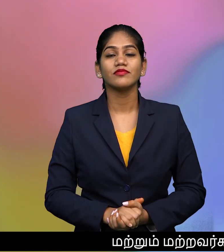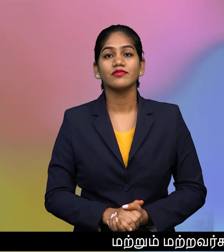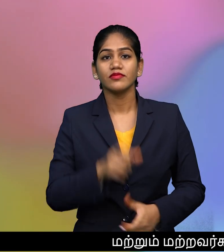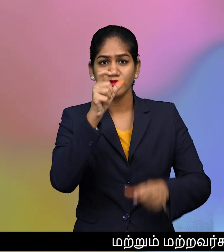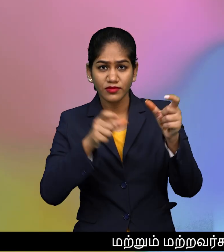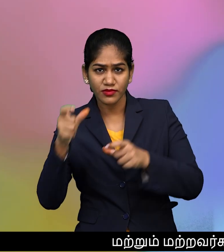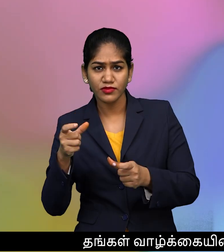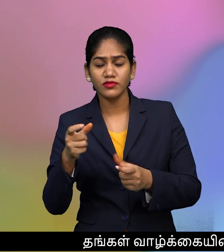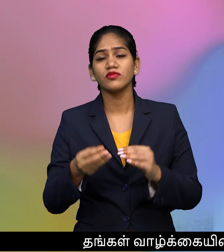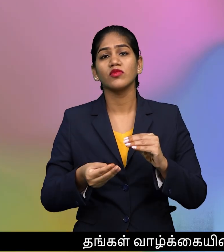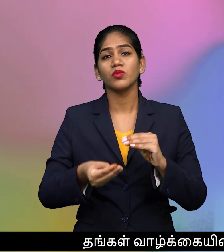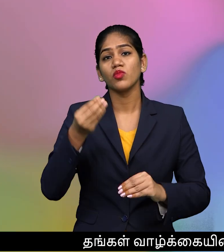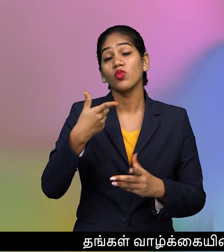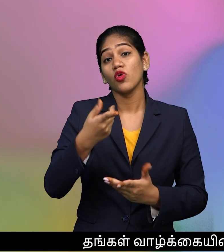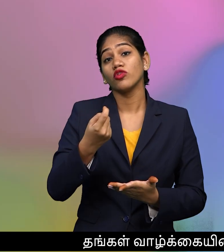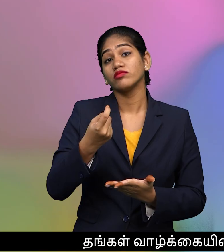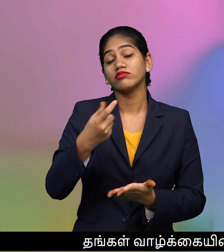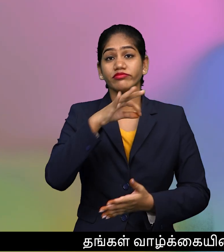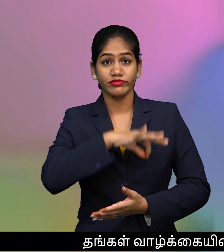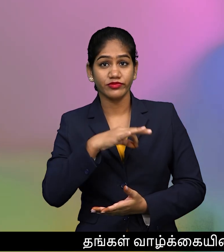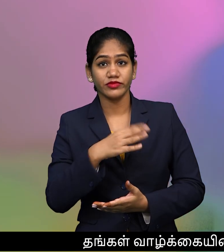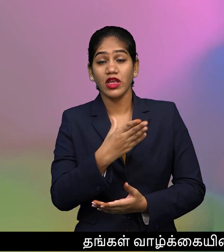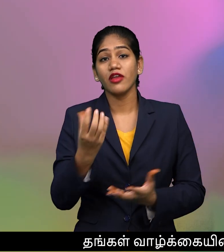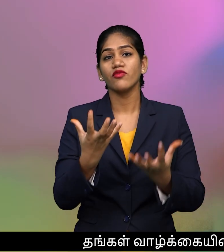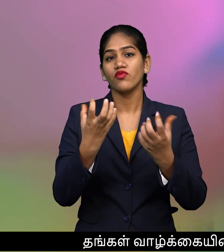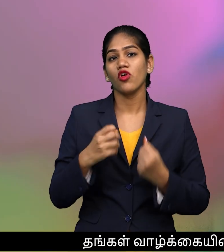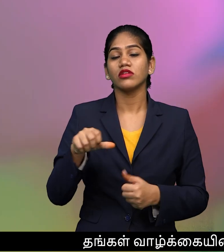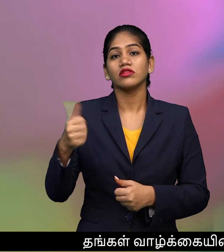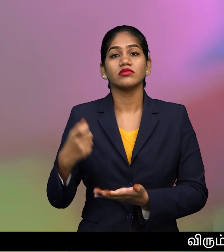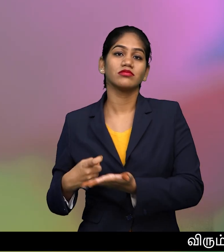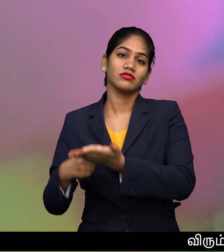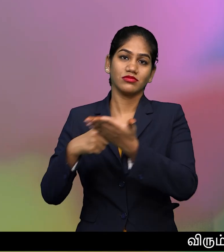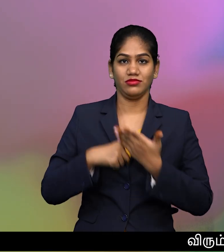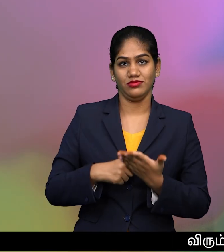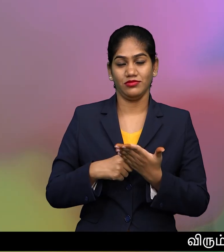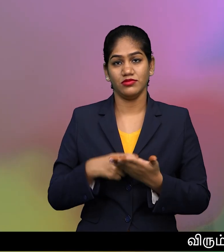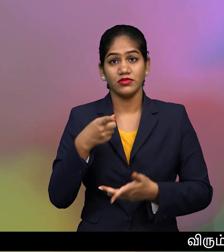மரியாதை, தங்கள் வாழ்க்கையின் பாதுகாப்பு மற்றும் சுதந்திரத்தை விரும்புகிறார்கள்.